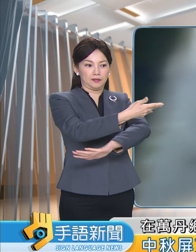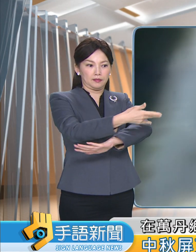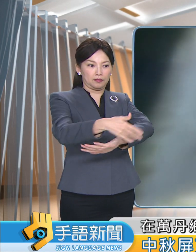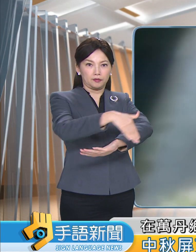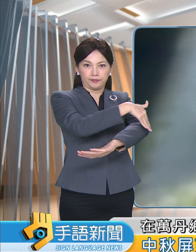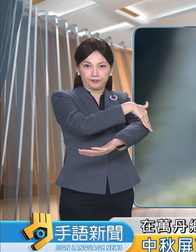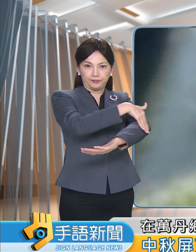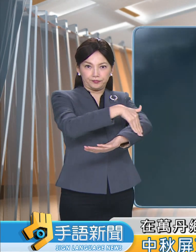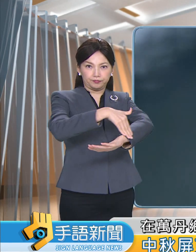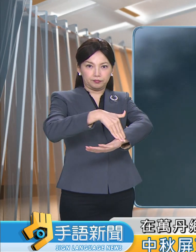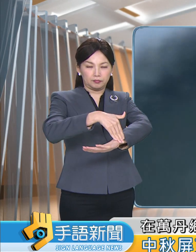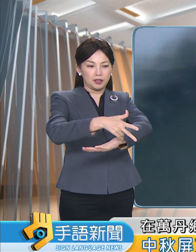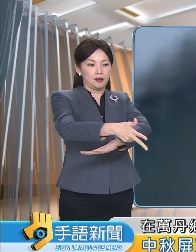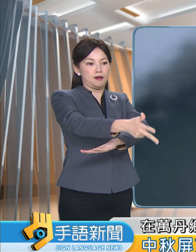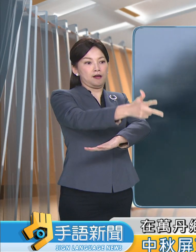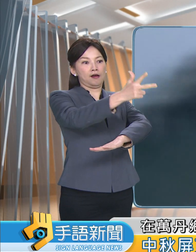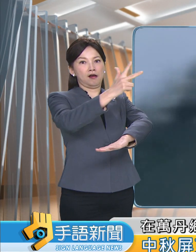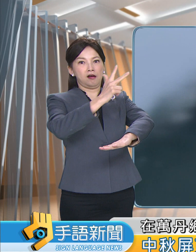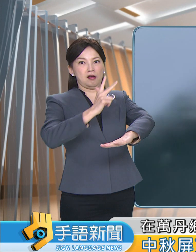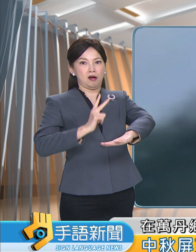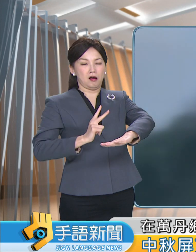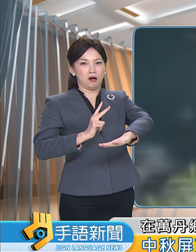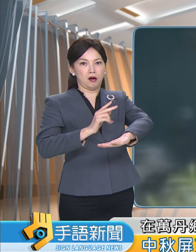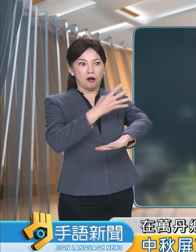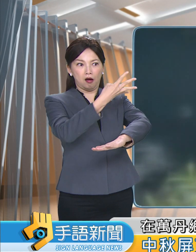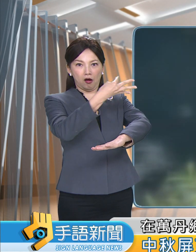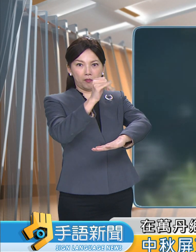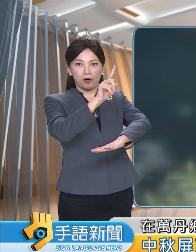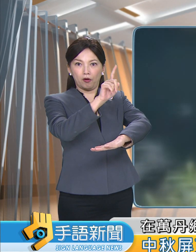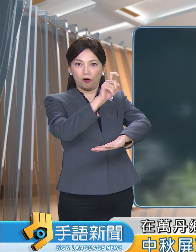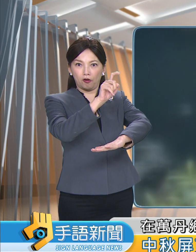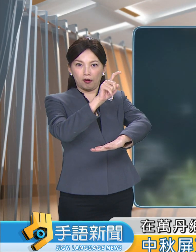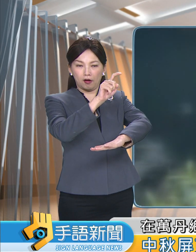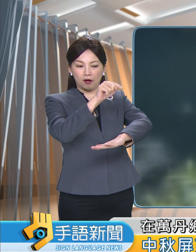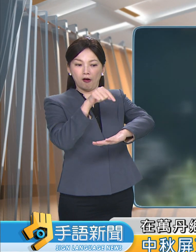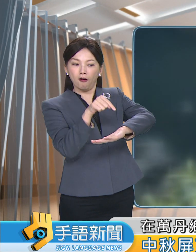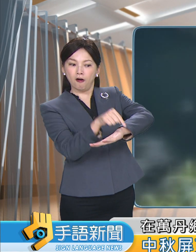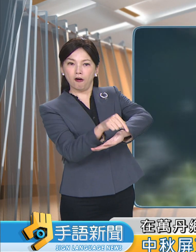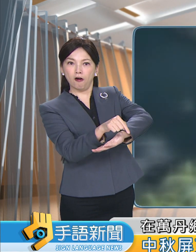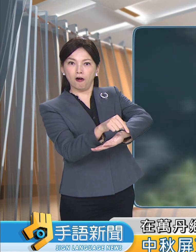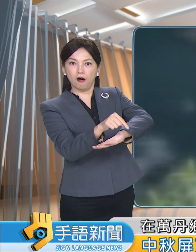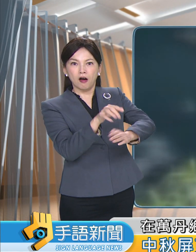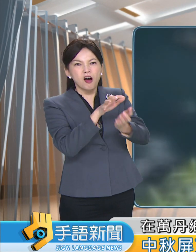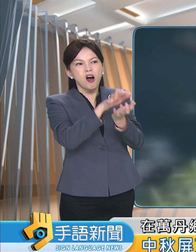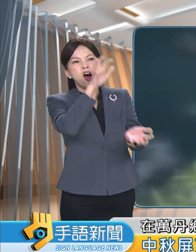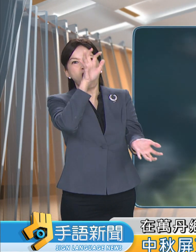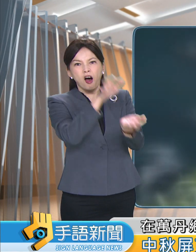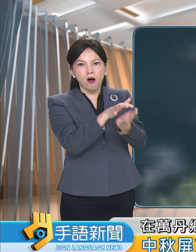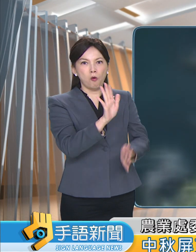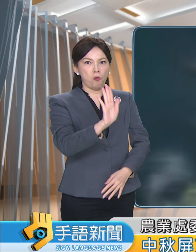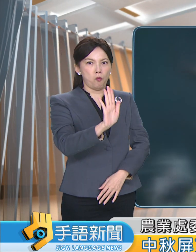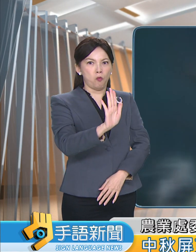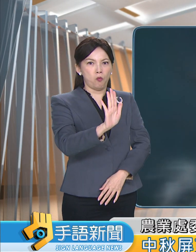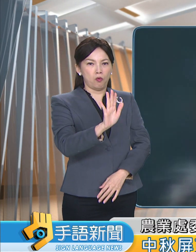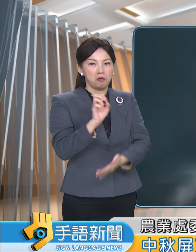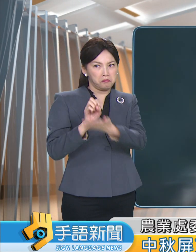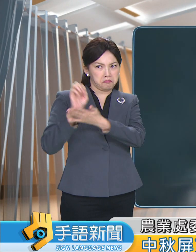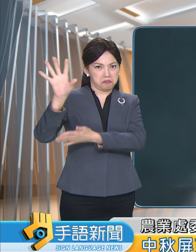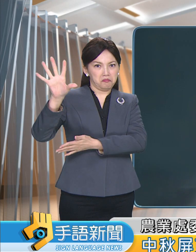防11号桥下，发现了一只鳄鱼。而农业处委托专业厂